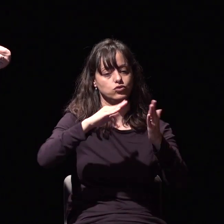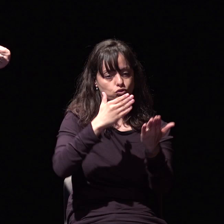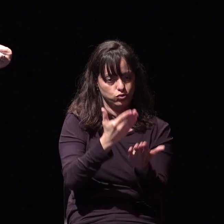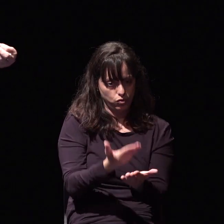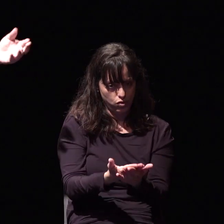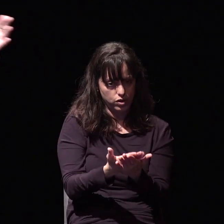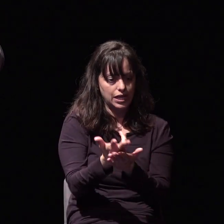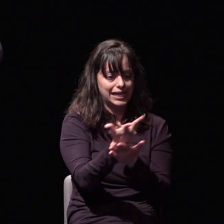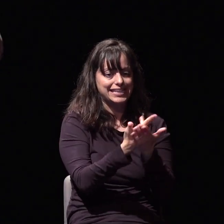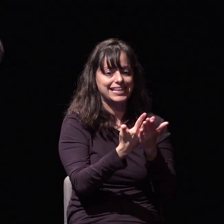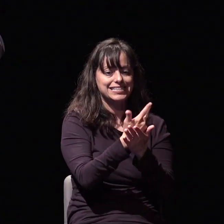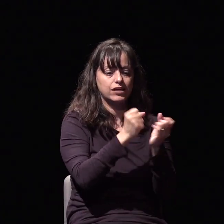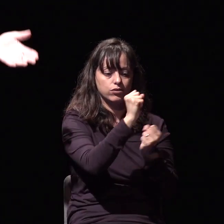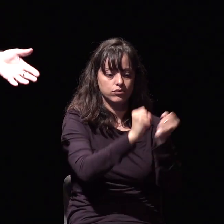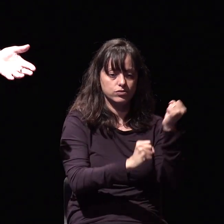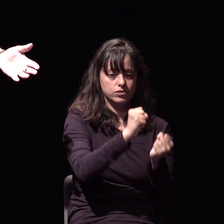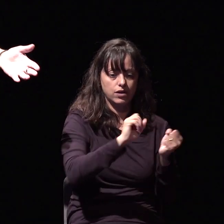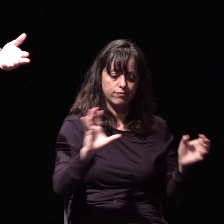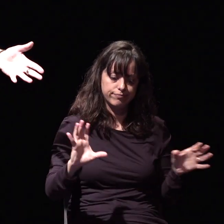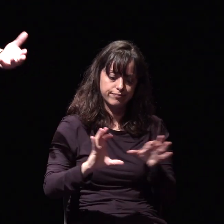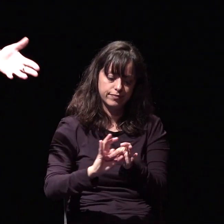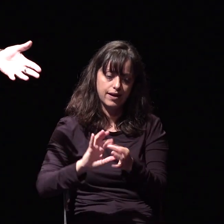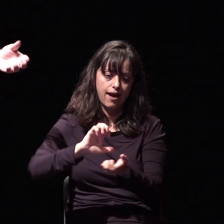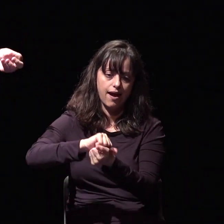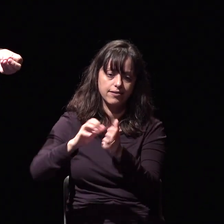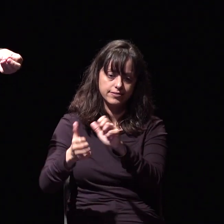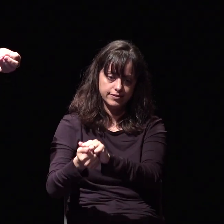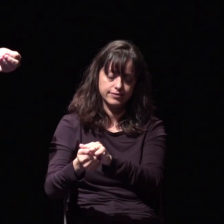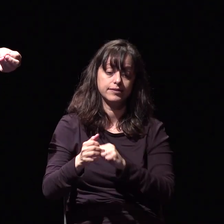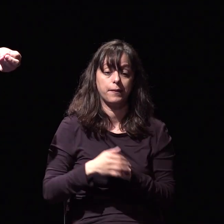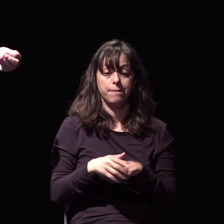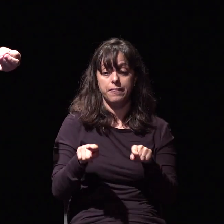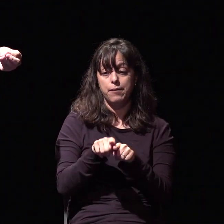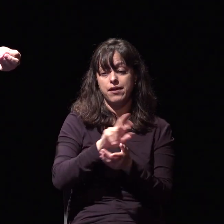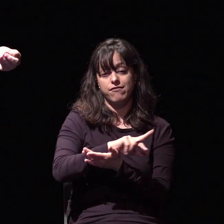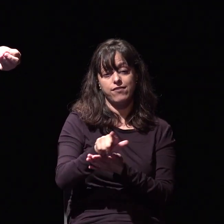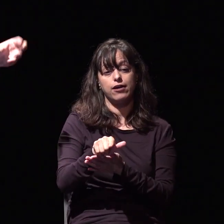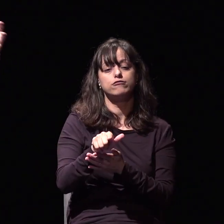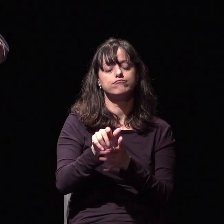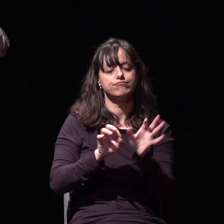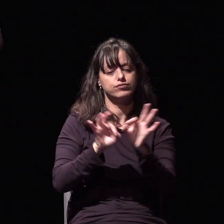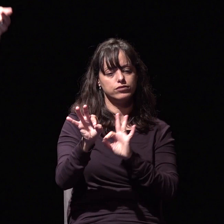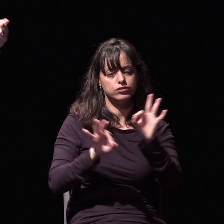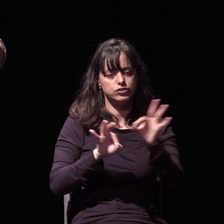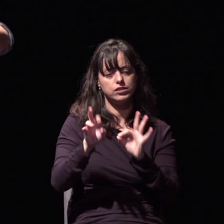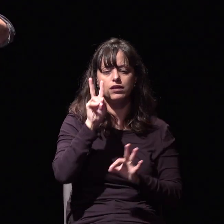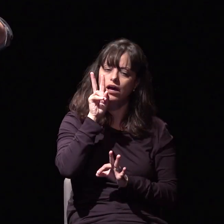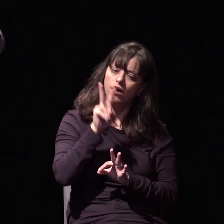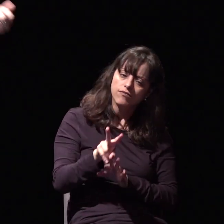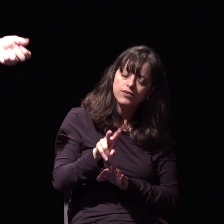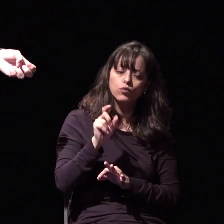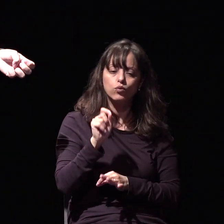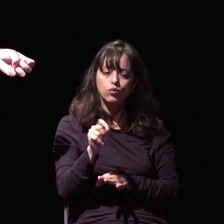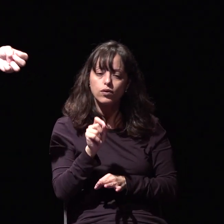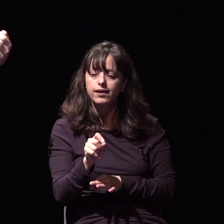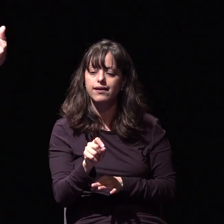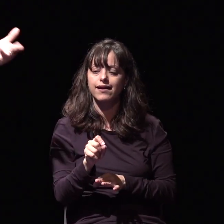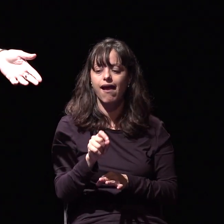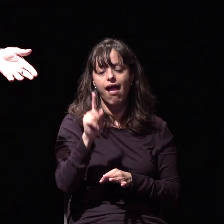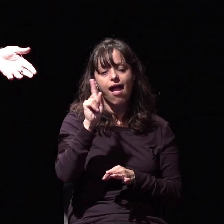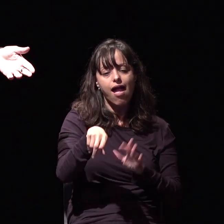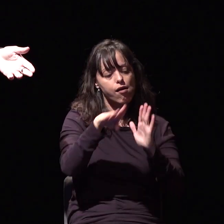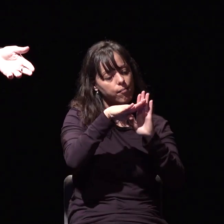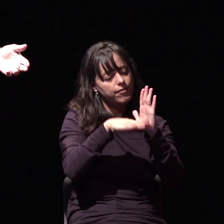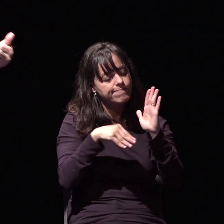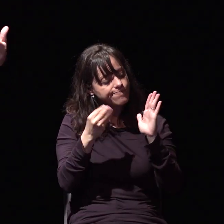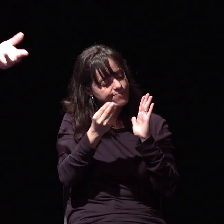artesanato, como se fossem vários projetos do mesmo problema de projeto, e ela vai revendo as ideias e construindo por dentro isso.